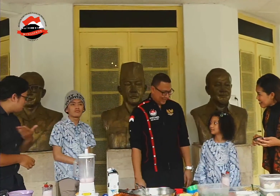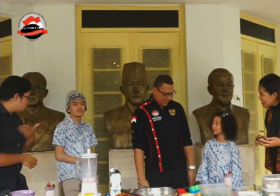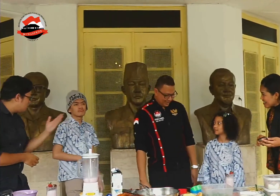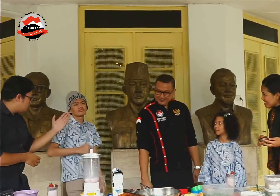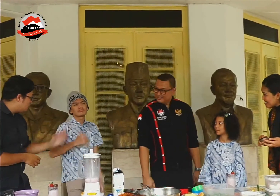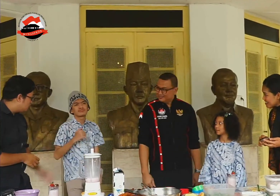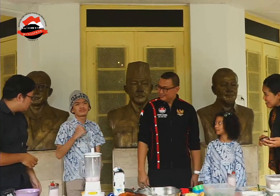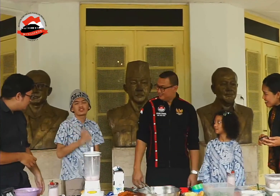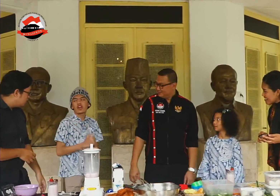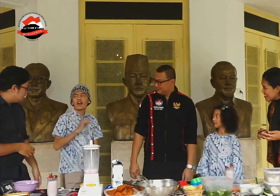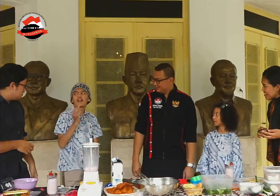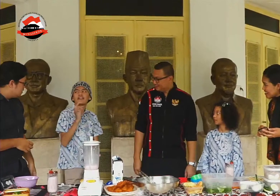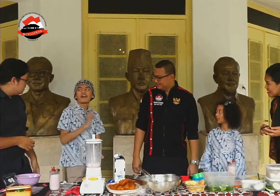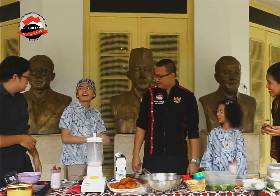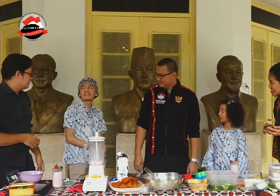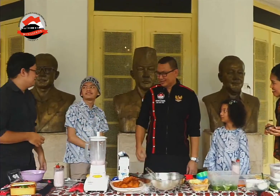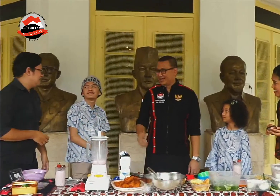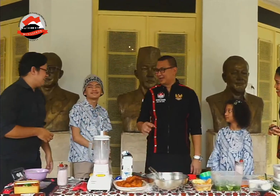Nggak ada?